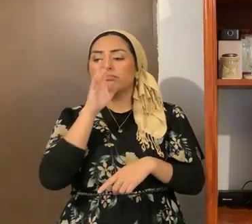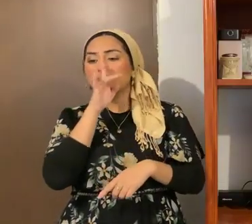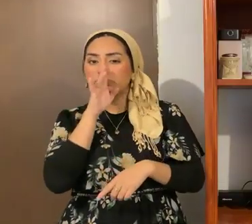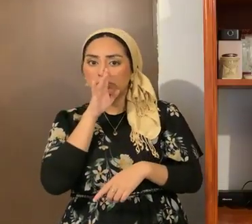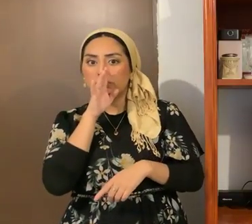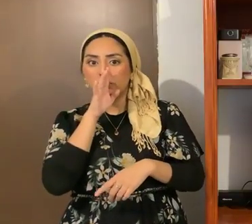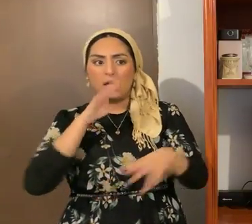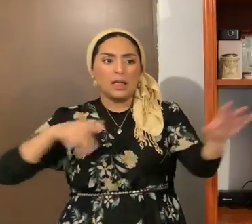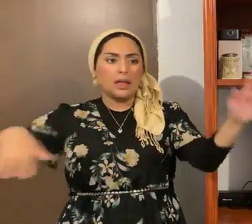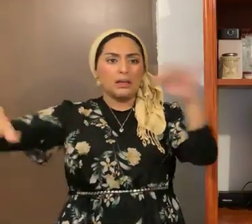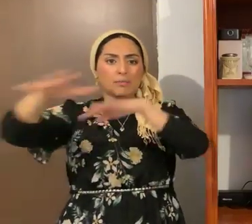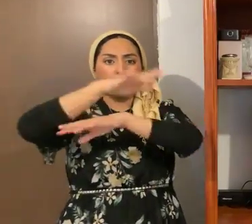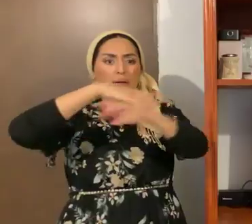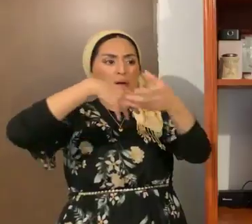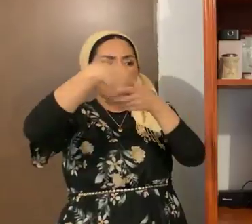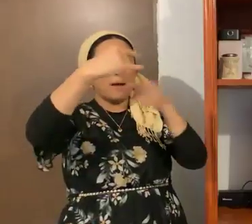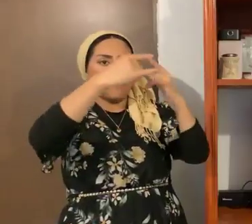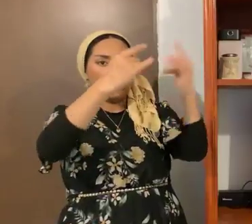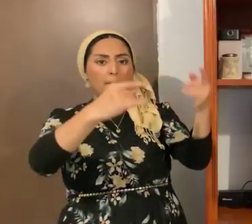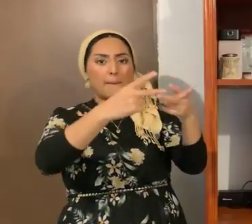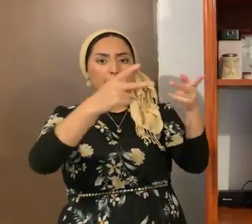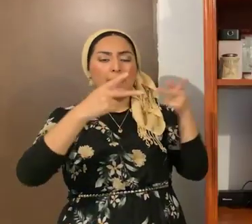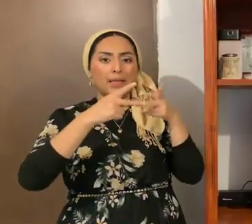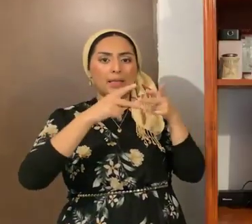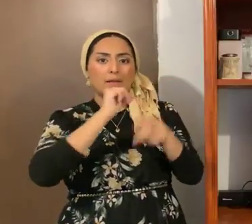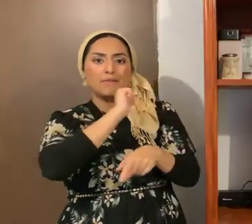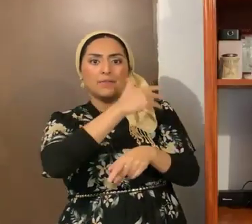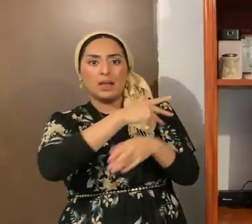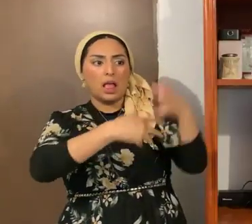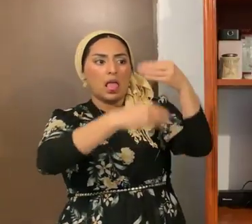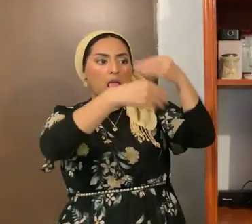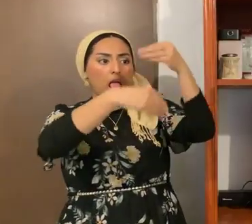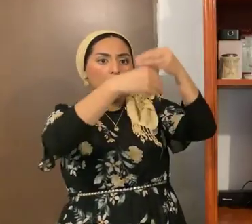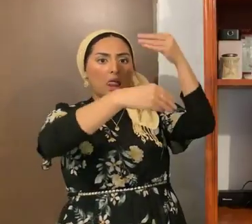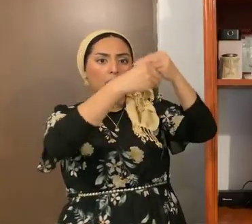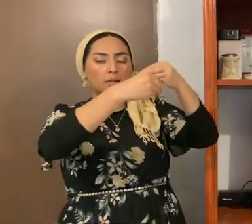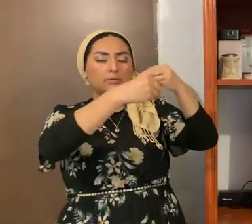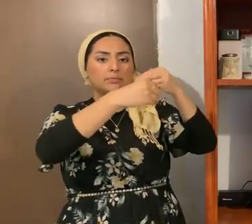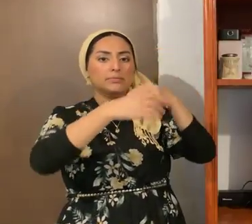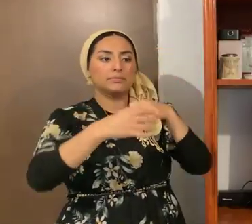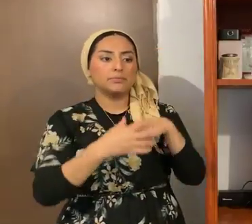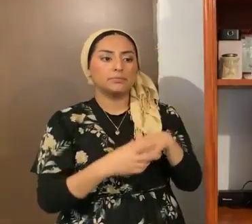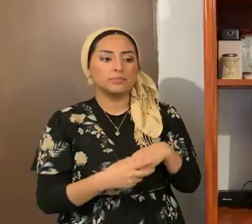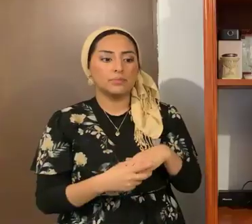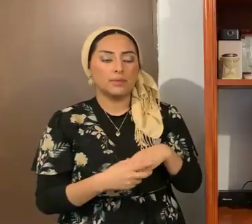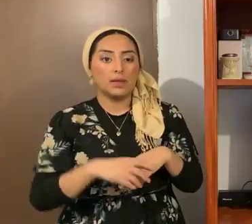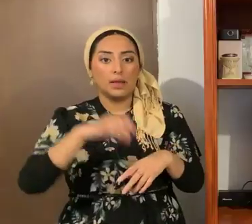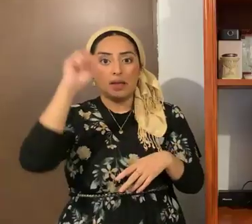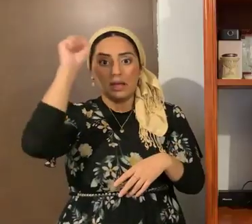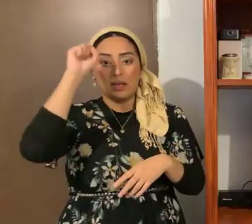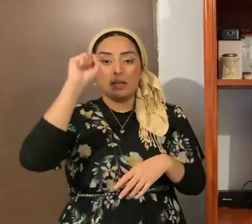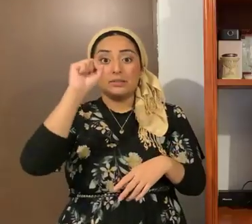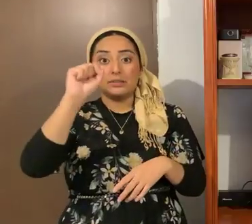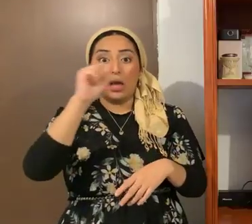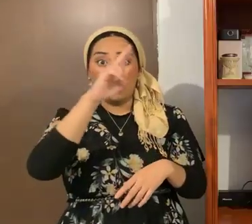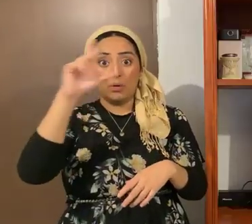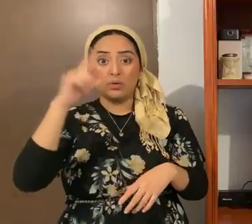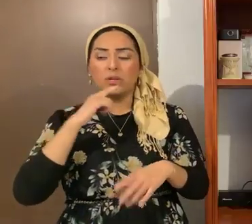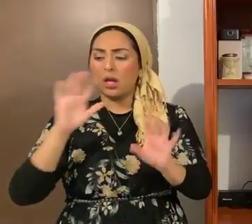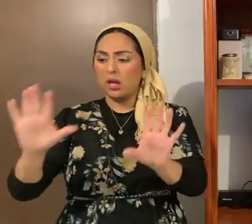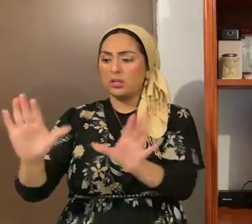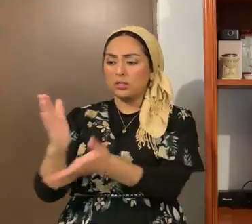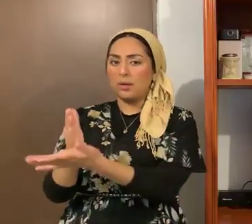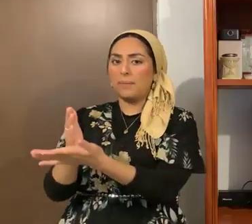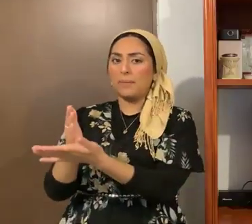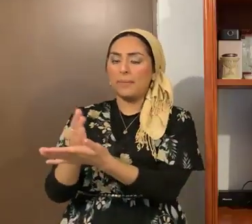Cohen, el alboroto que había en el campamento de los filisteos aumentaba, e iba creciendo en gran manera. Entonces dijo Saúl al Cohen: detén tu mano.